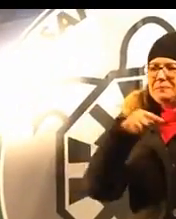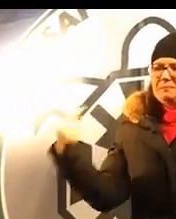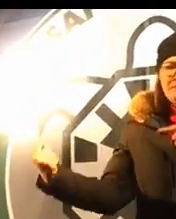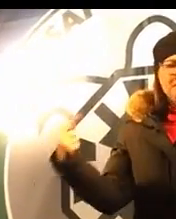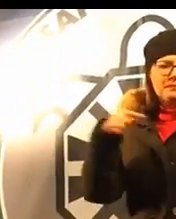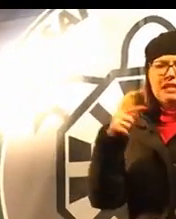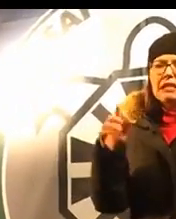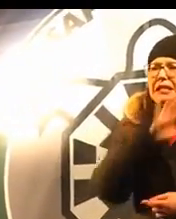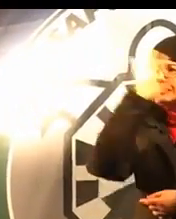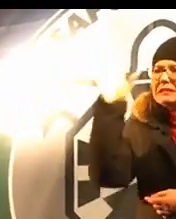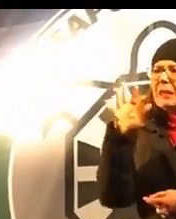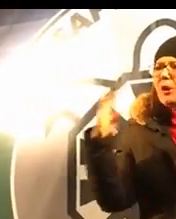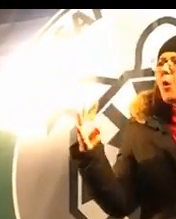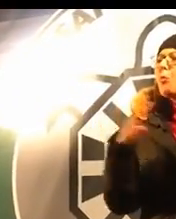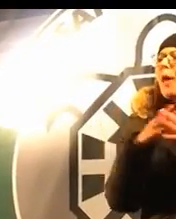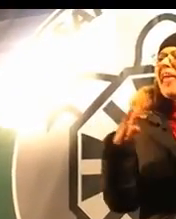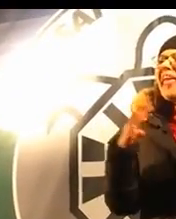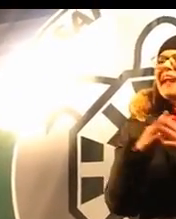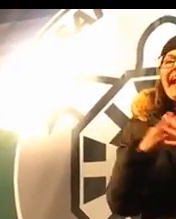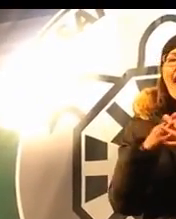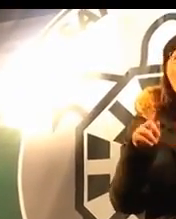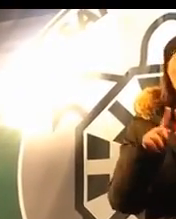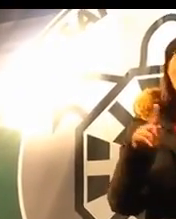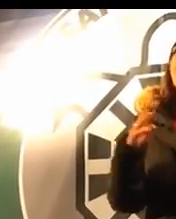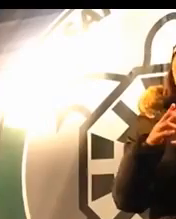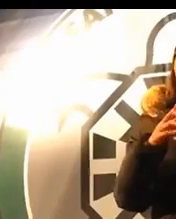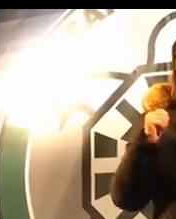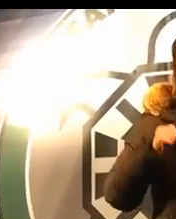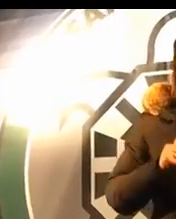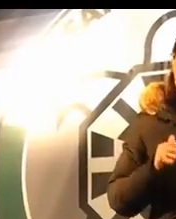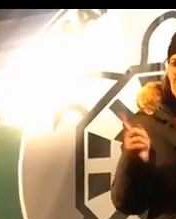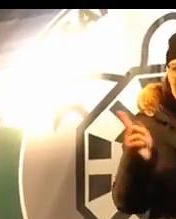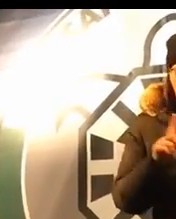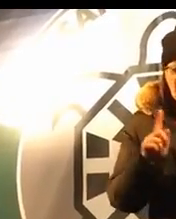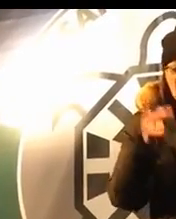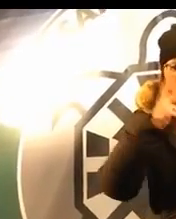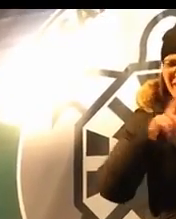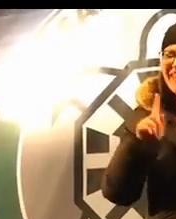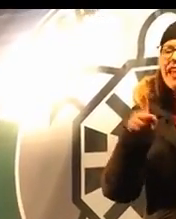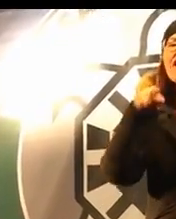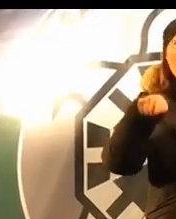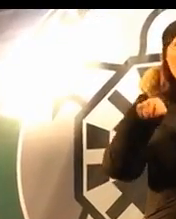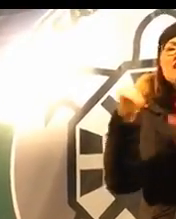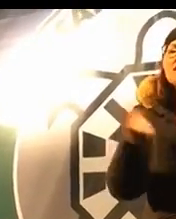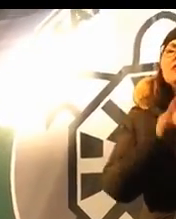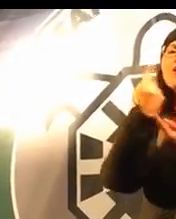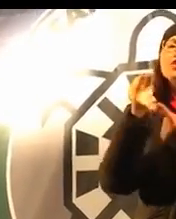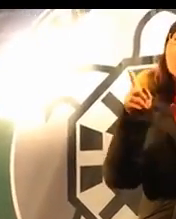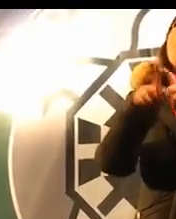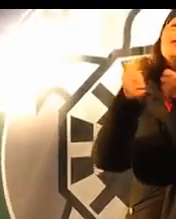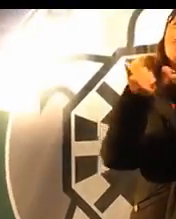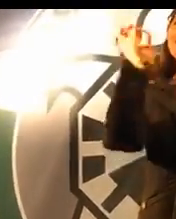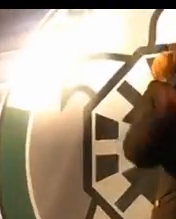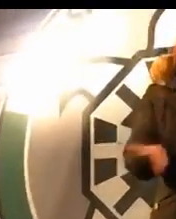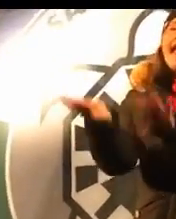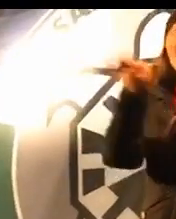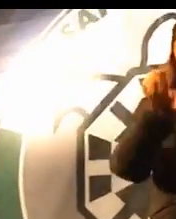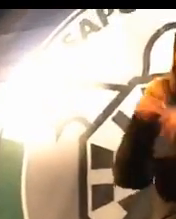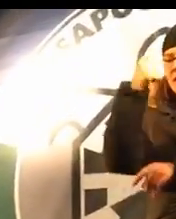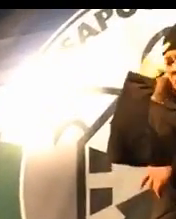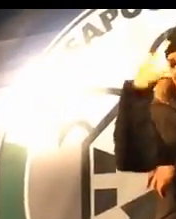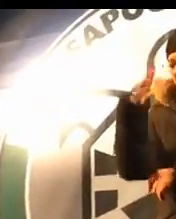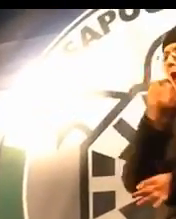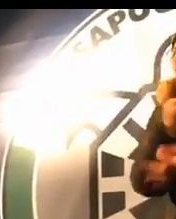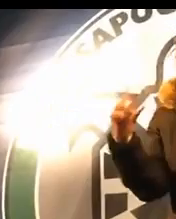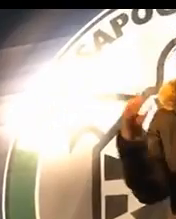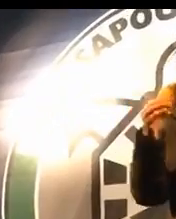giorni una guerra civile in atto. Non c'è nessuna guerra civile, c'è soltanto un vecchio teatrino che conosciamo bene, a cui non vogliamo dedicare